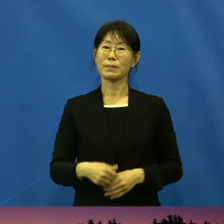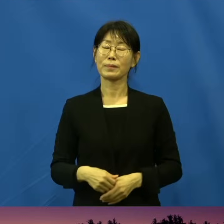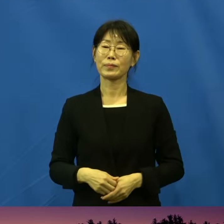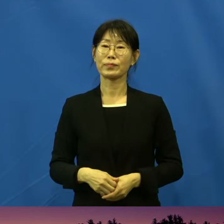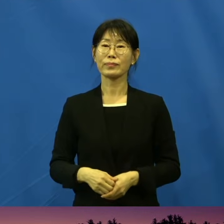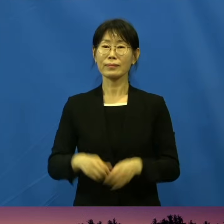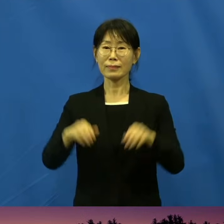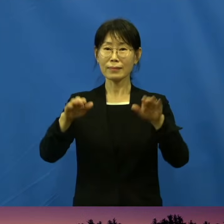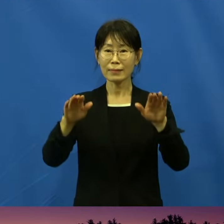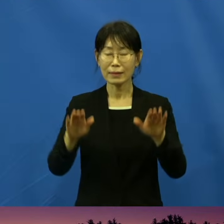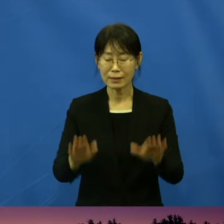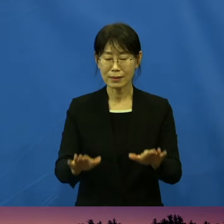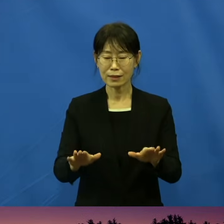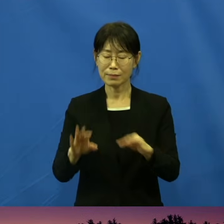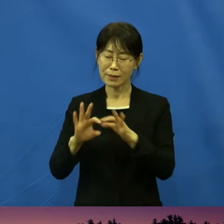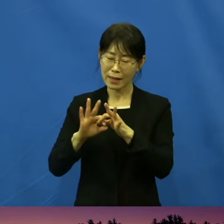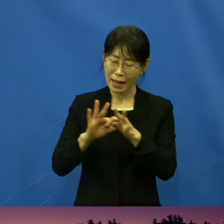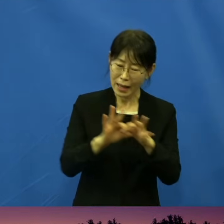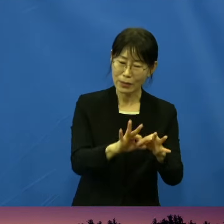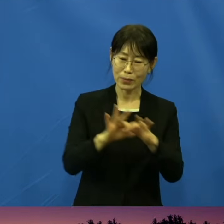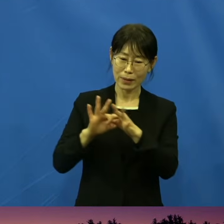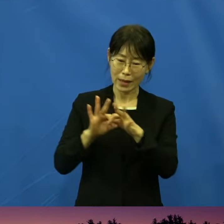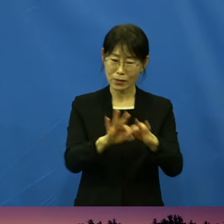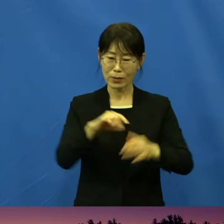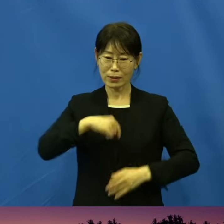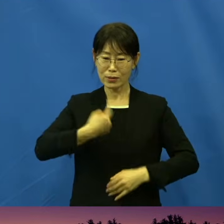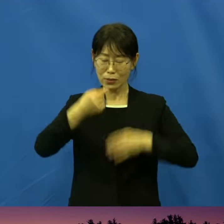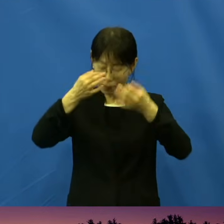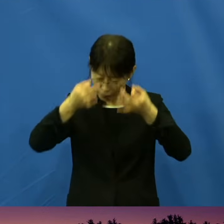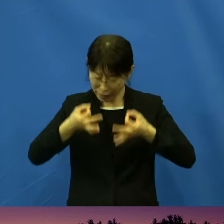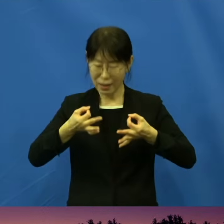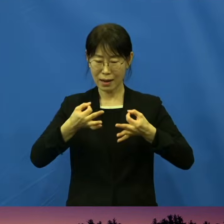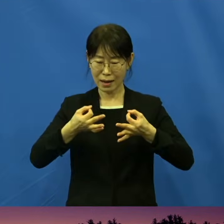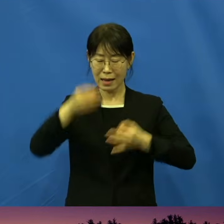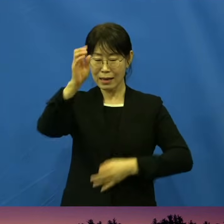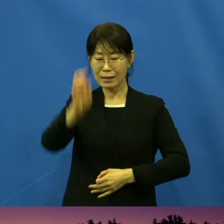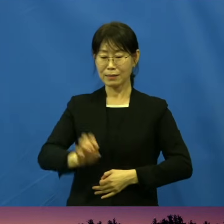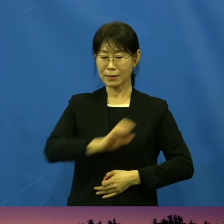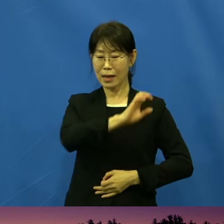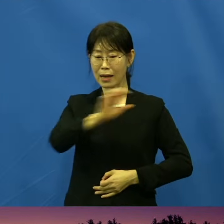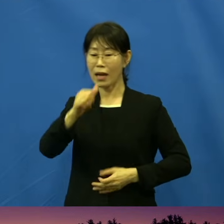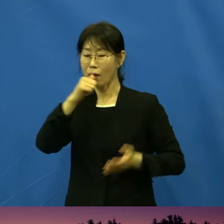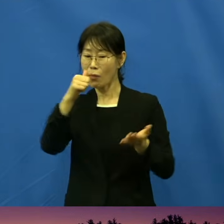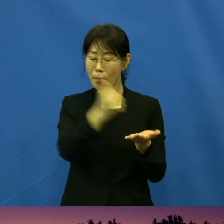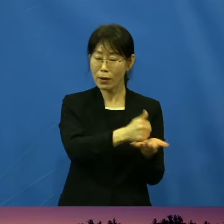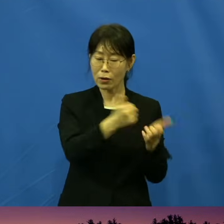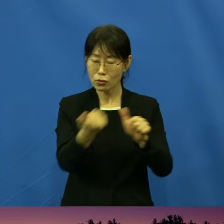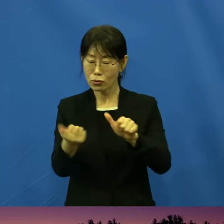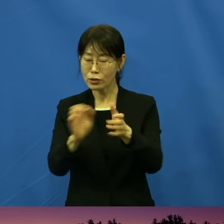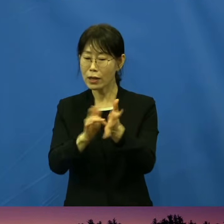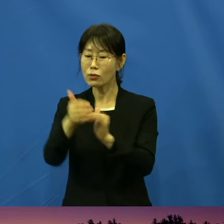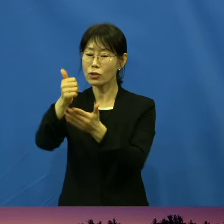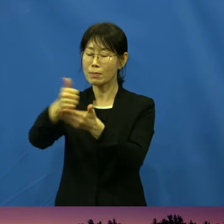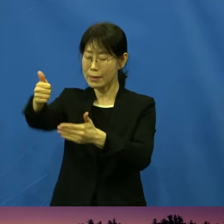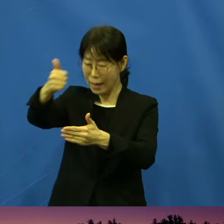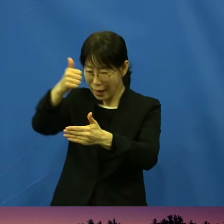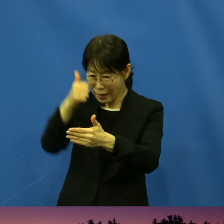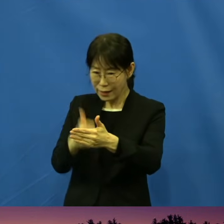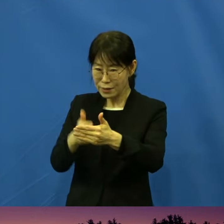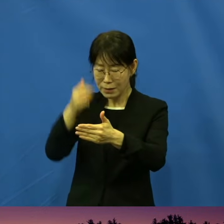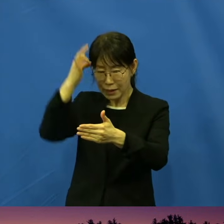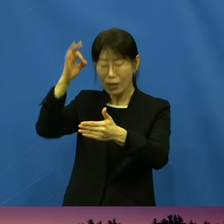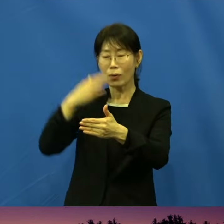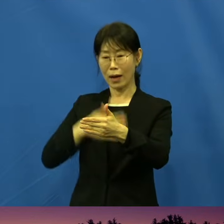지금 현재도 계속 진행되고 있다는 걸 인정하고 선포하라는 거예요. 우리의 삶의 주체가 바뀌었다는 것, 삶의